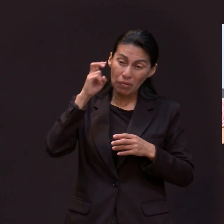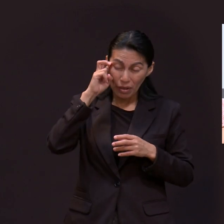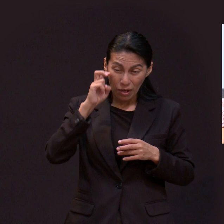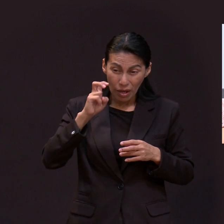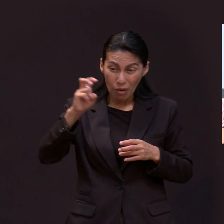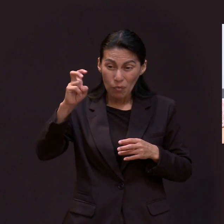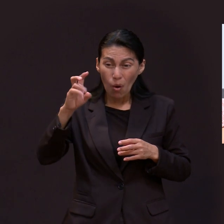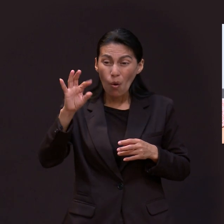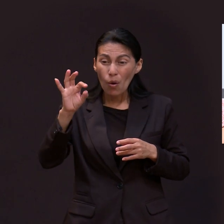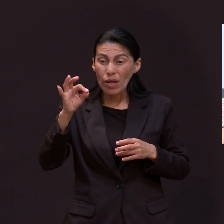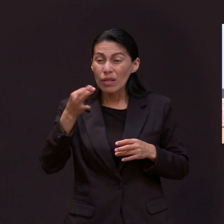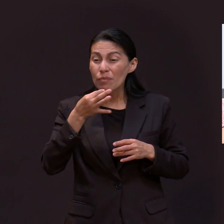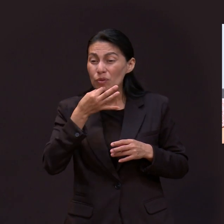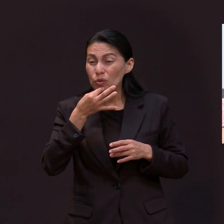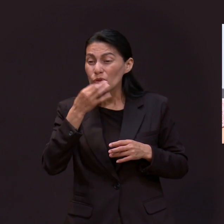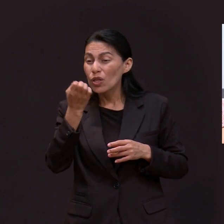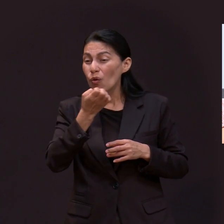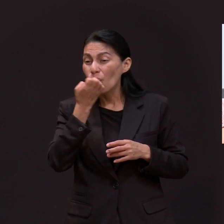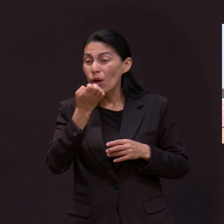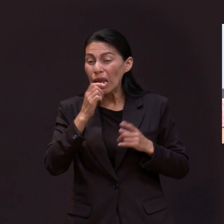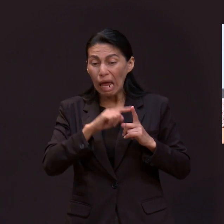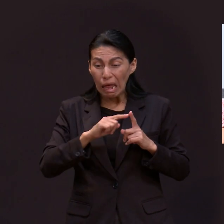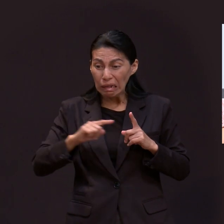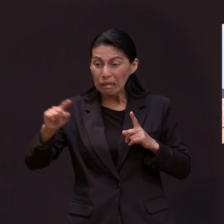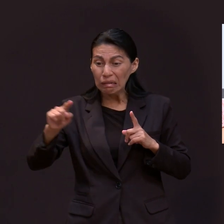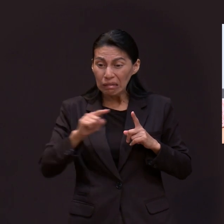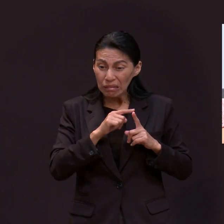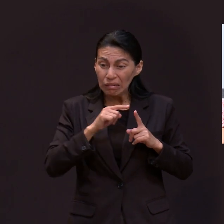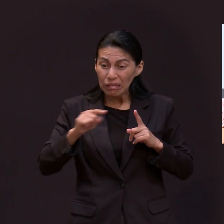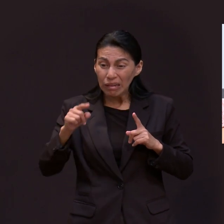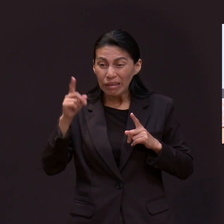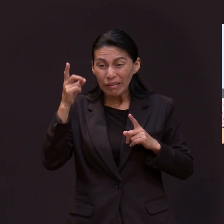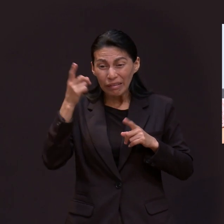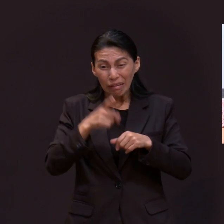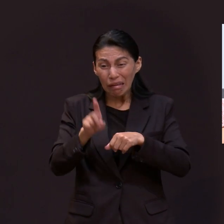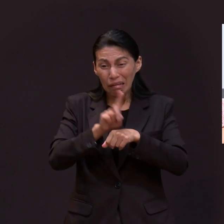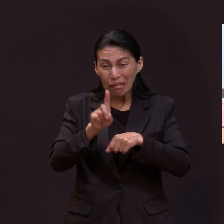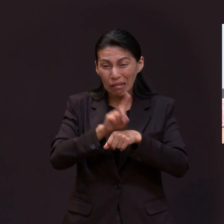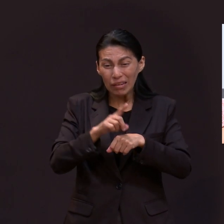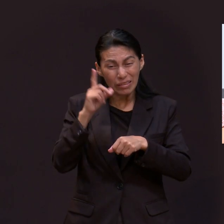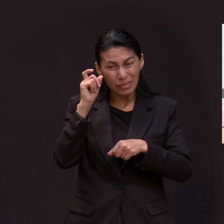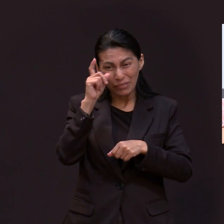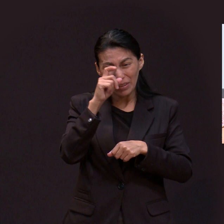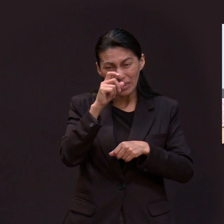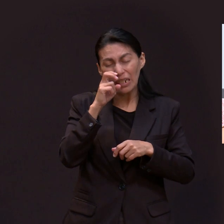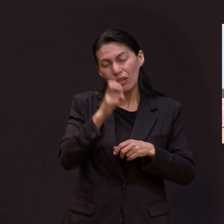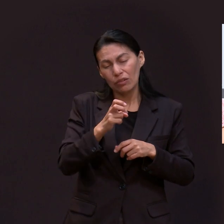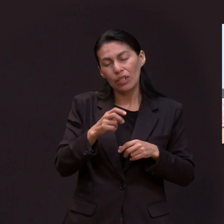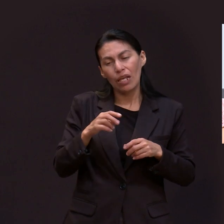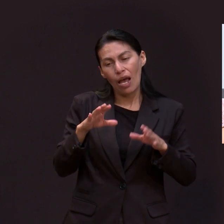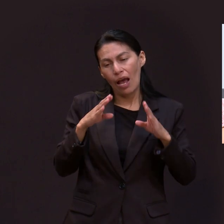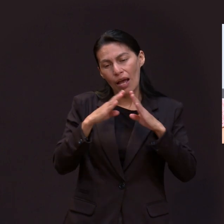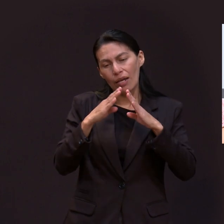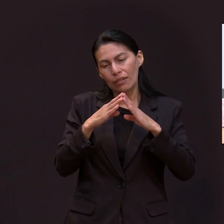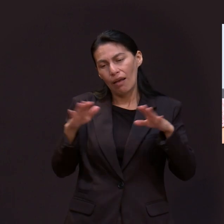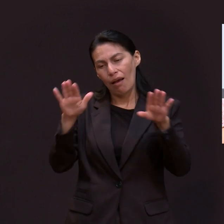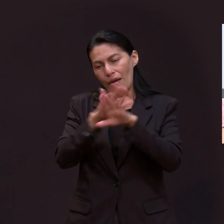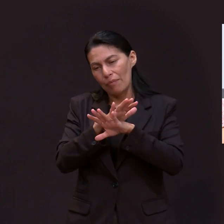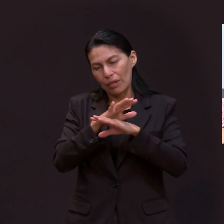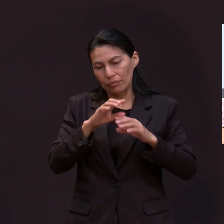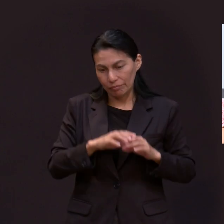pero pues no iba a viajar diario entonces me fui a vivir allá este con los niños con los